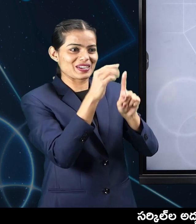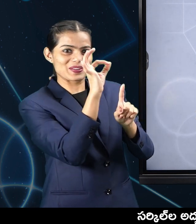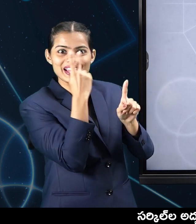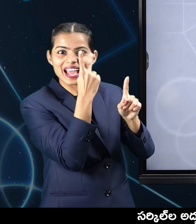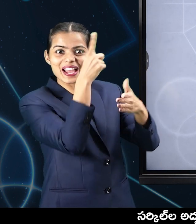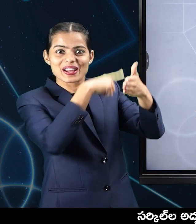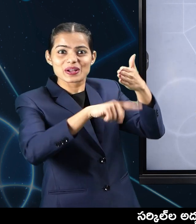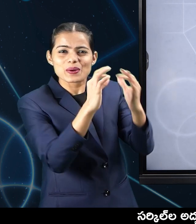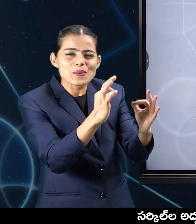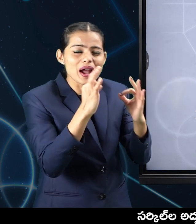అనువర్తనాలు.